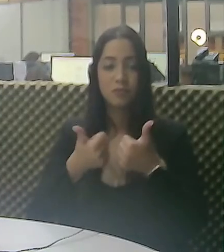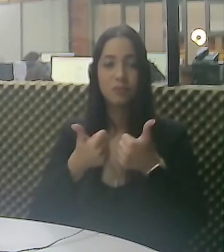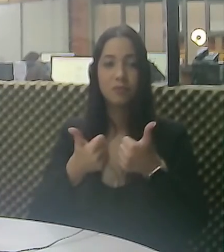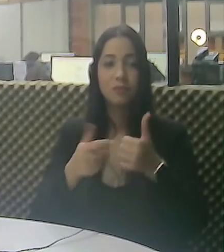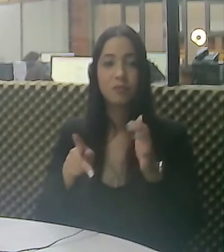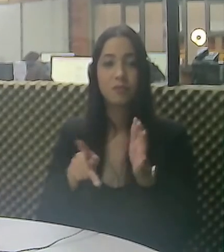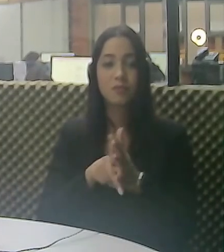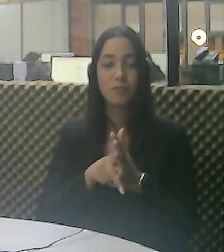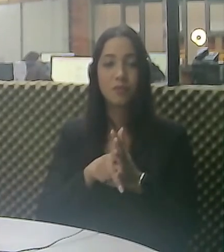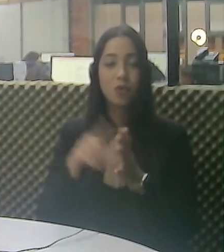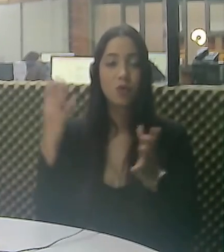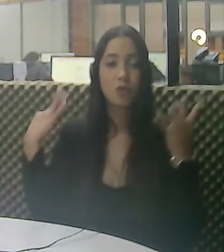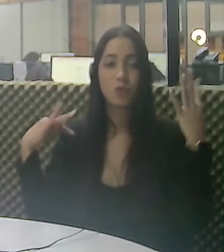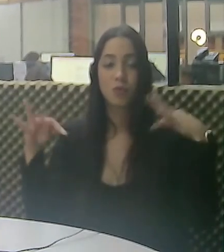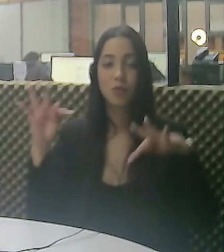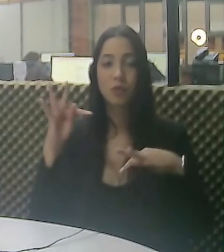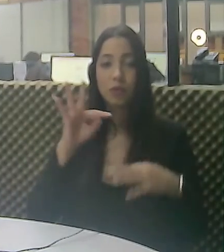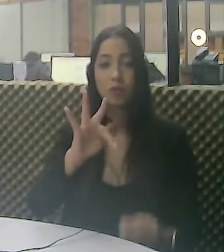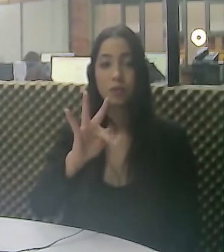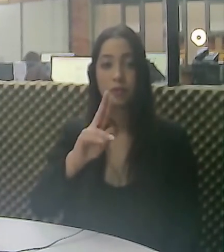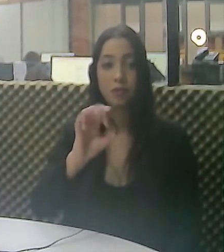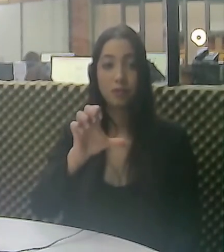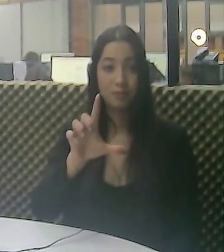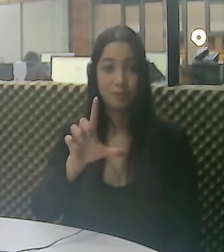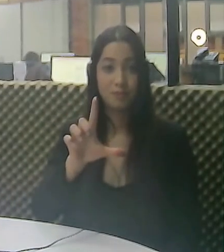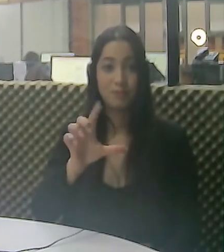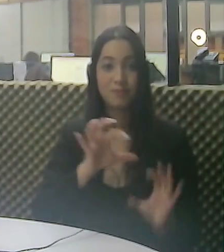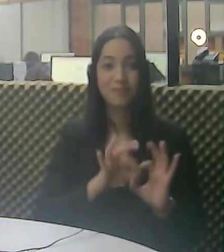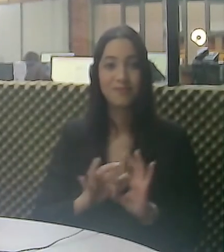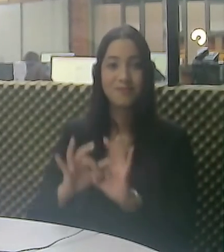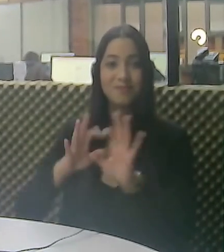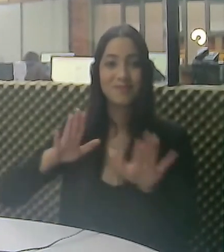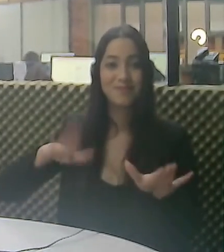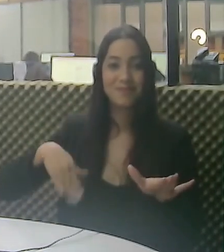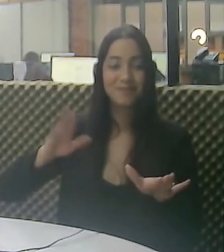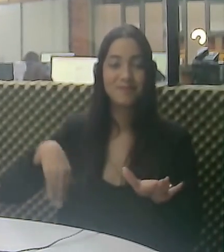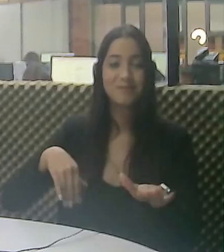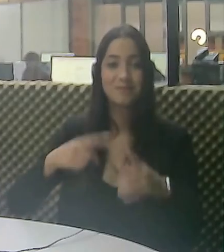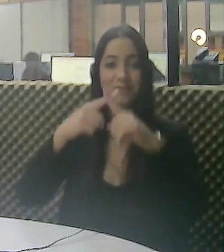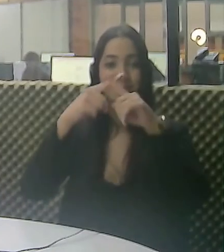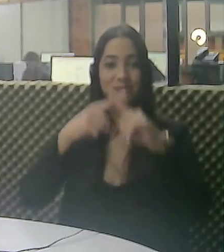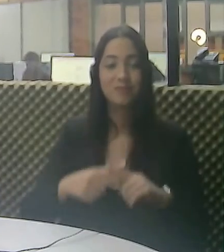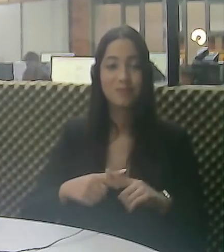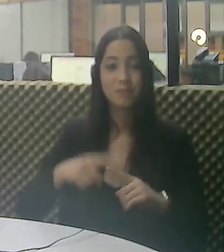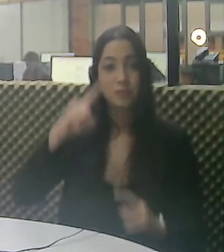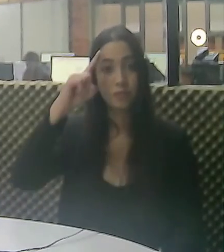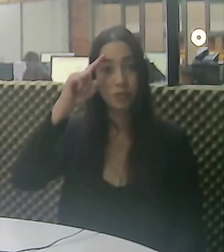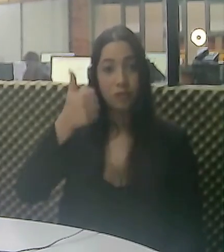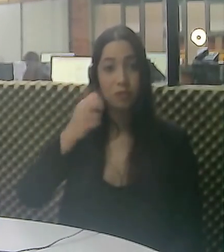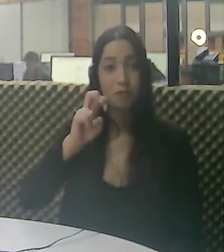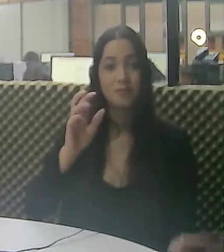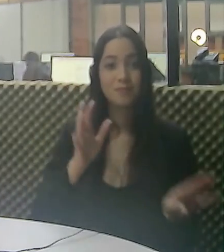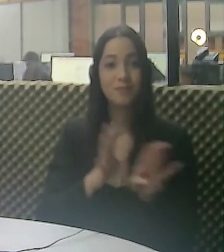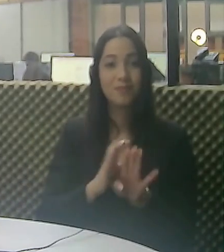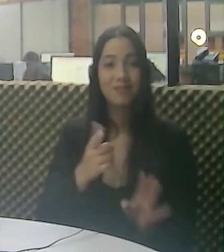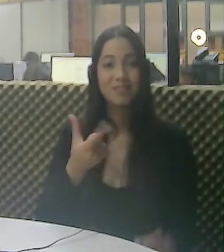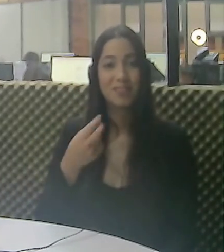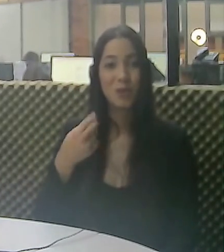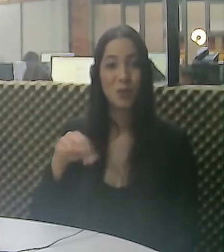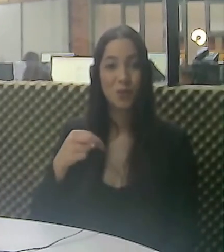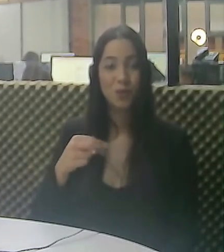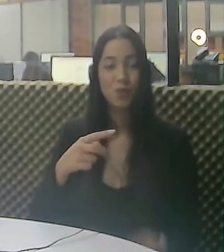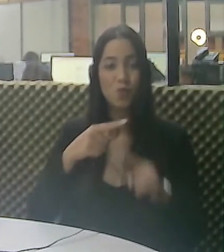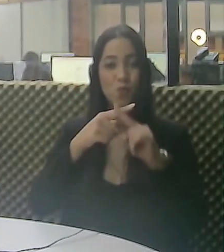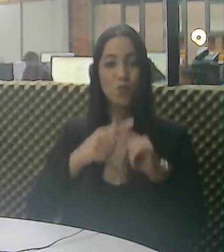uberlândianse do Turismo esporte lazer Hotel parceira do Praia Clube disputa entre os dias 15 e 20 de novembro o